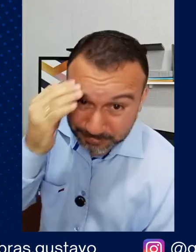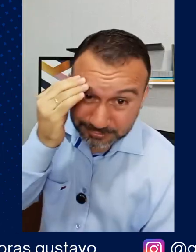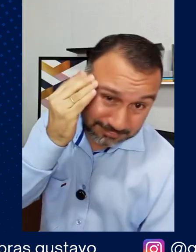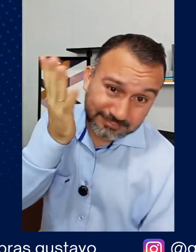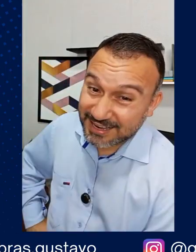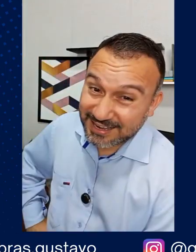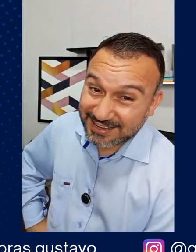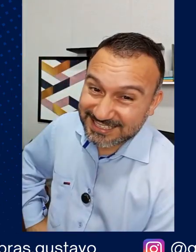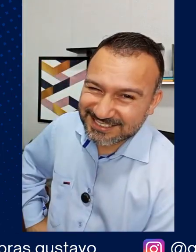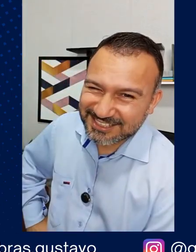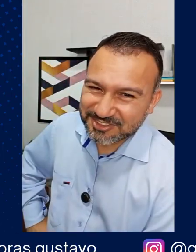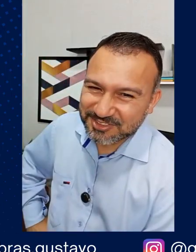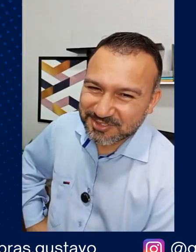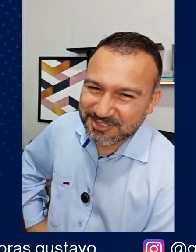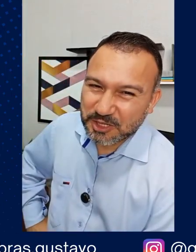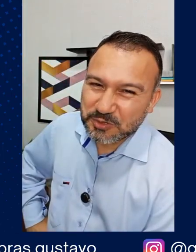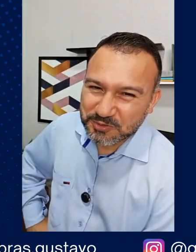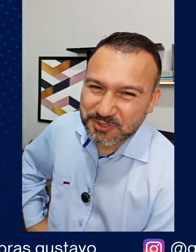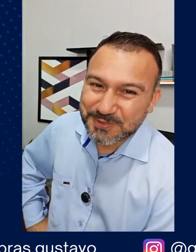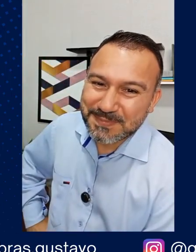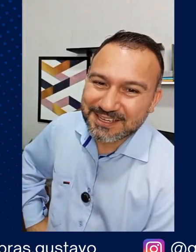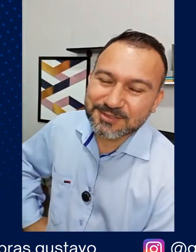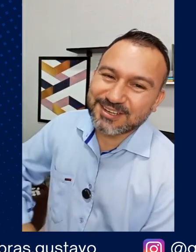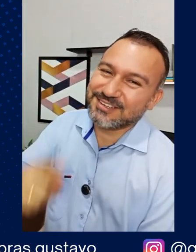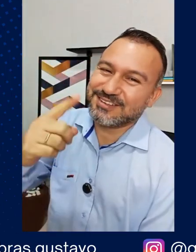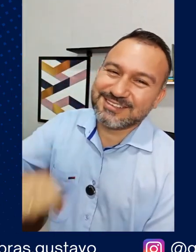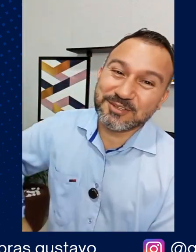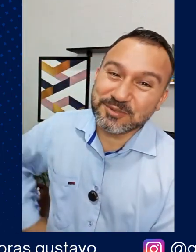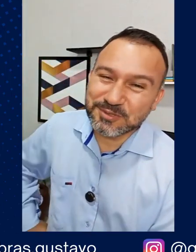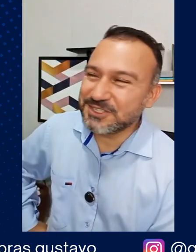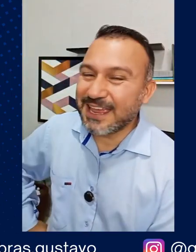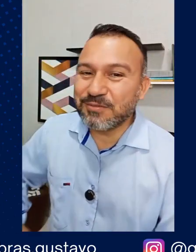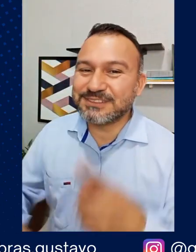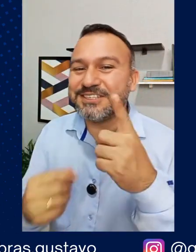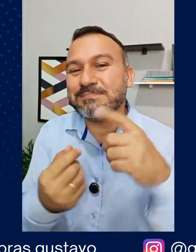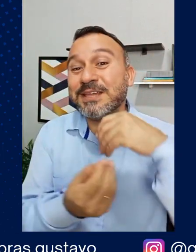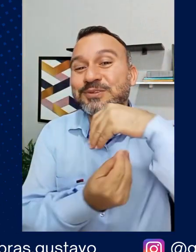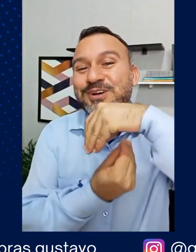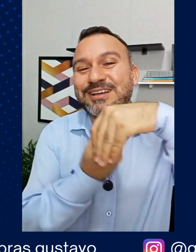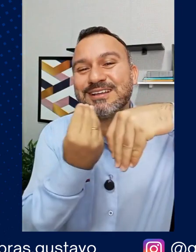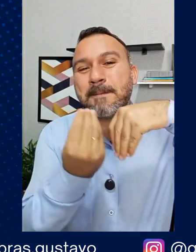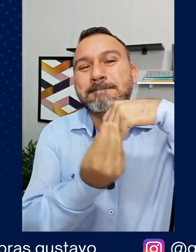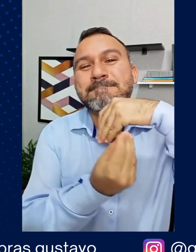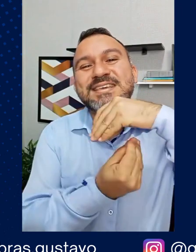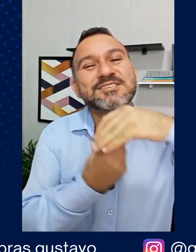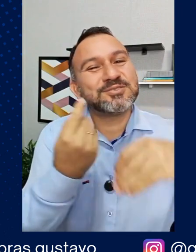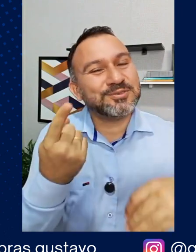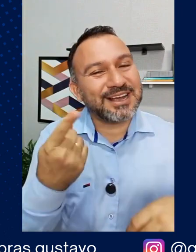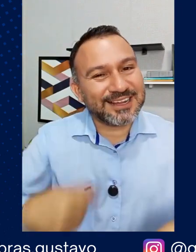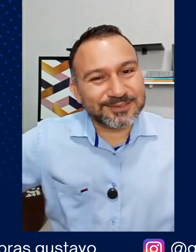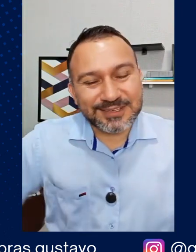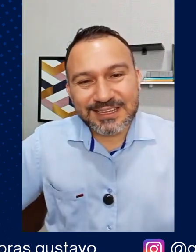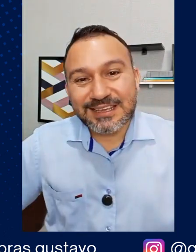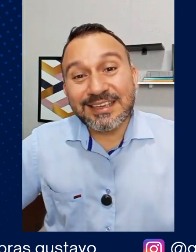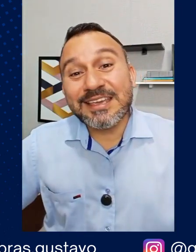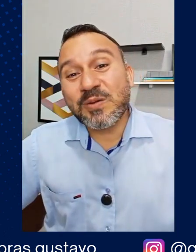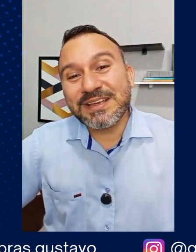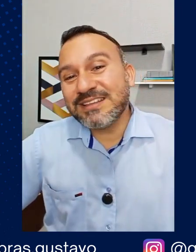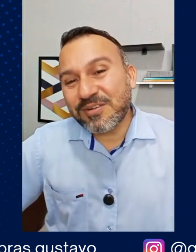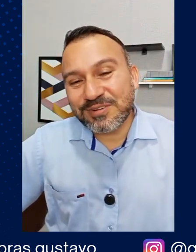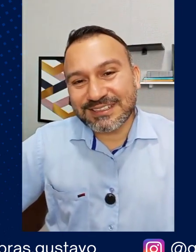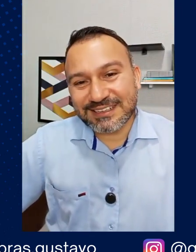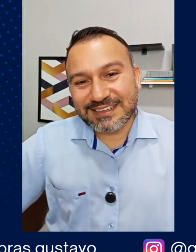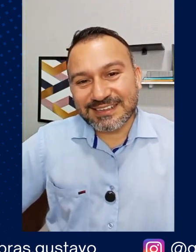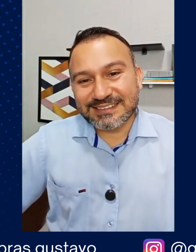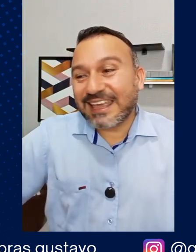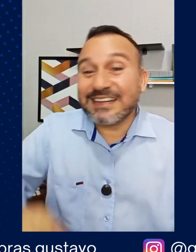tem tudo. A Edilane colocou ó, nojo e medo. Aí, ó. Nojo é um sentimento, ó, misturado. E aí, como é